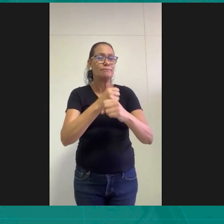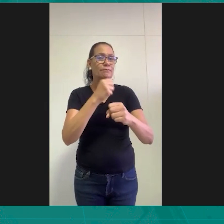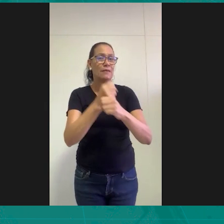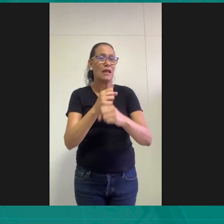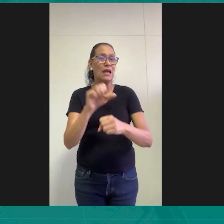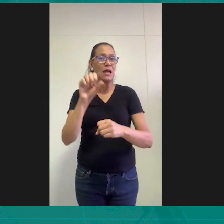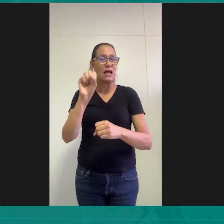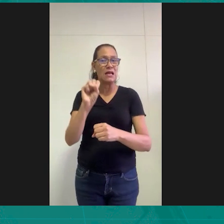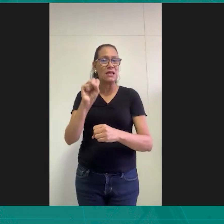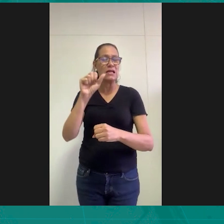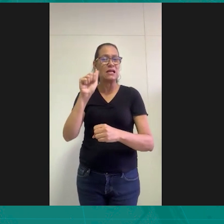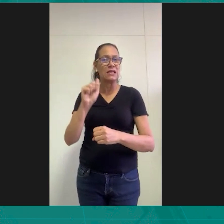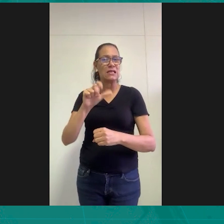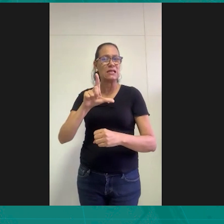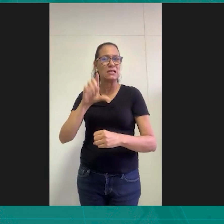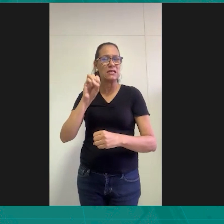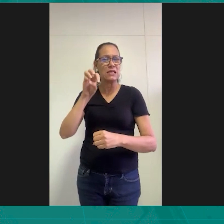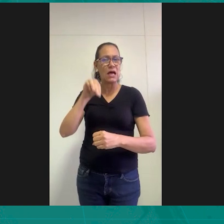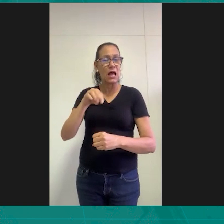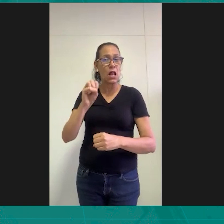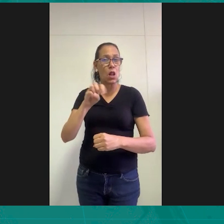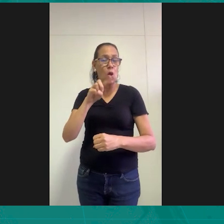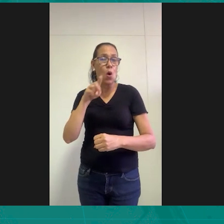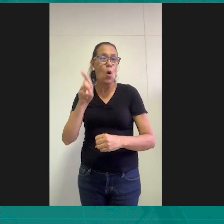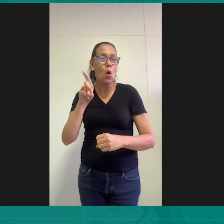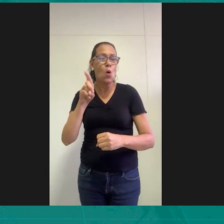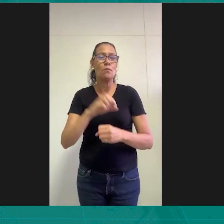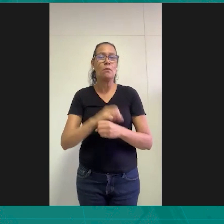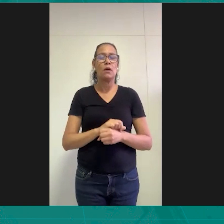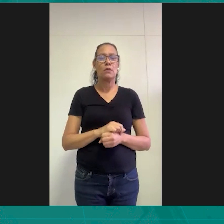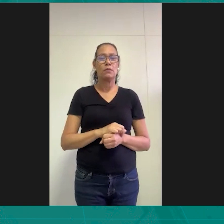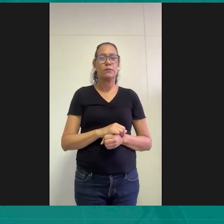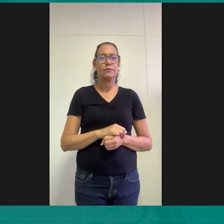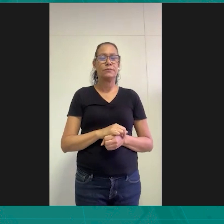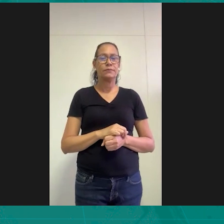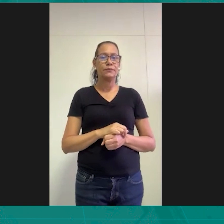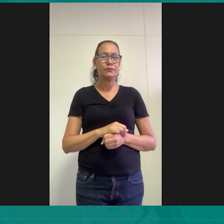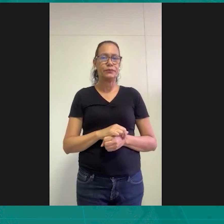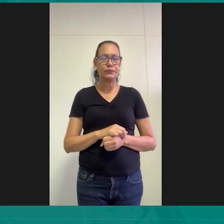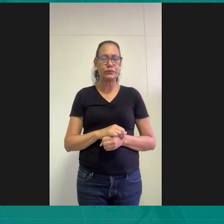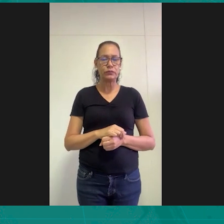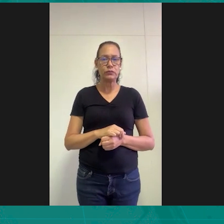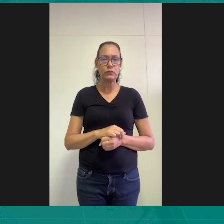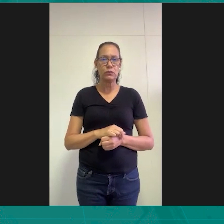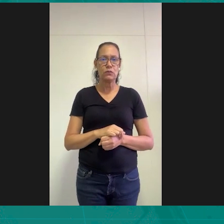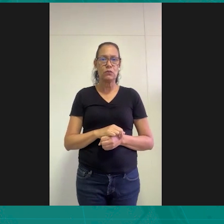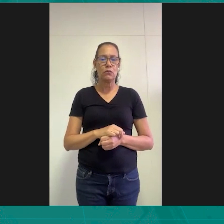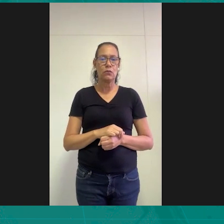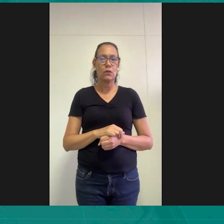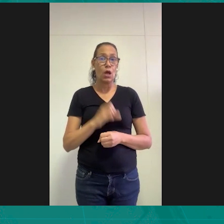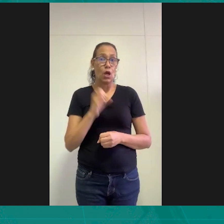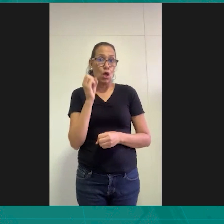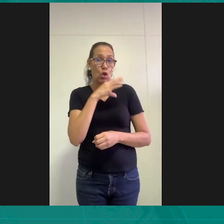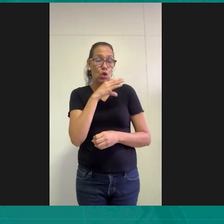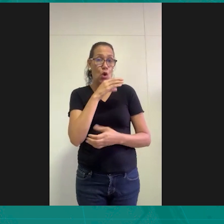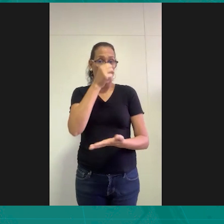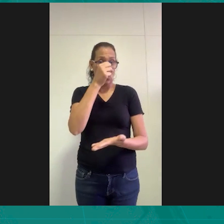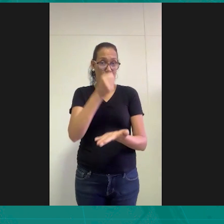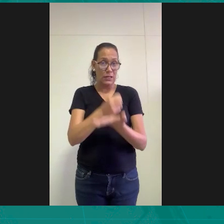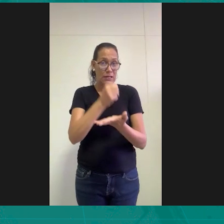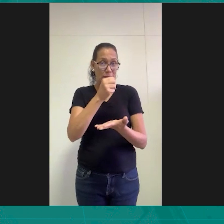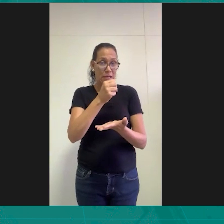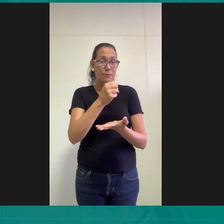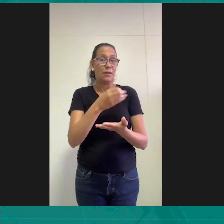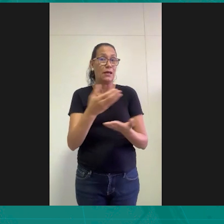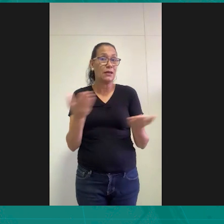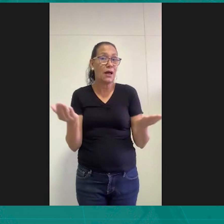Só que, irmãos, no Novo Testamento, esse lugar, esse templo, irmãos, é a igreja. É a